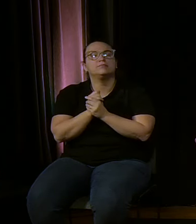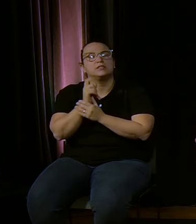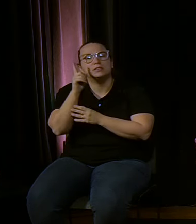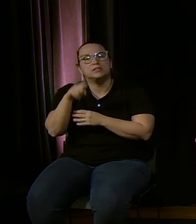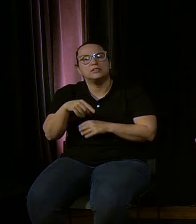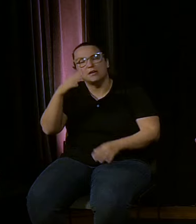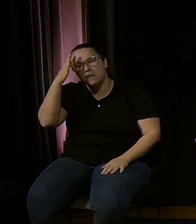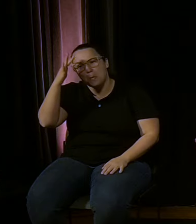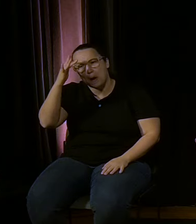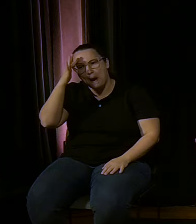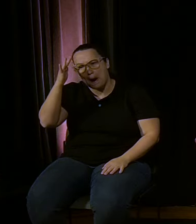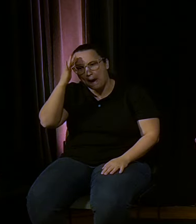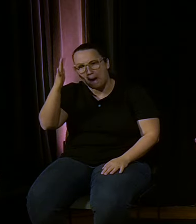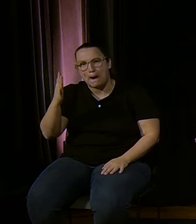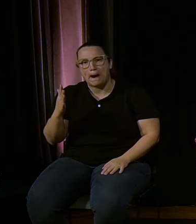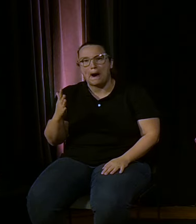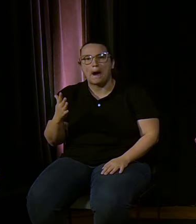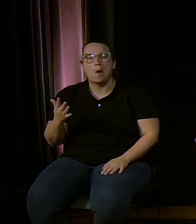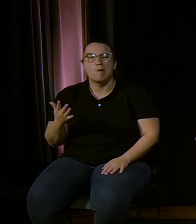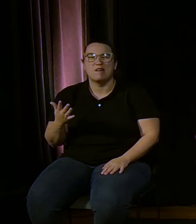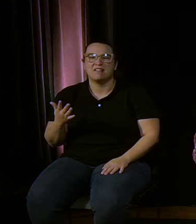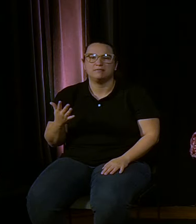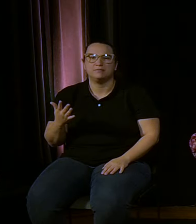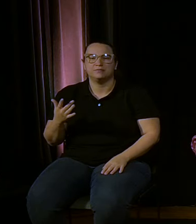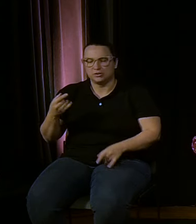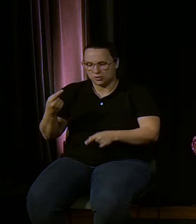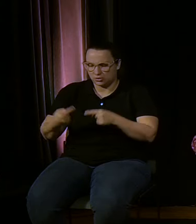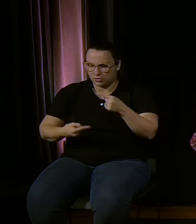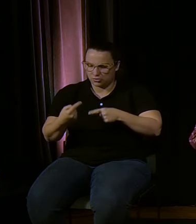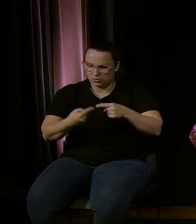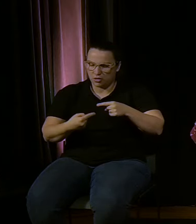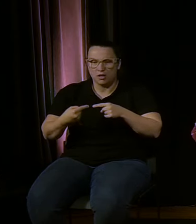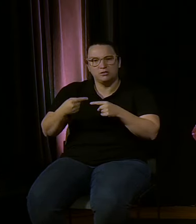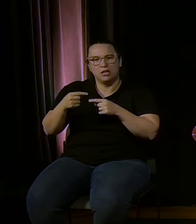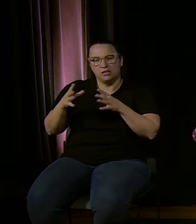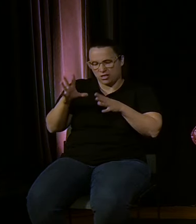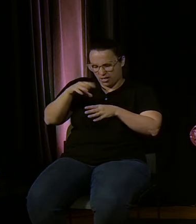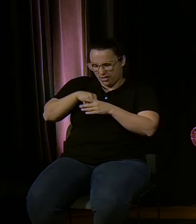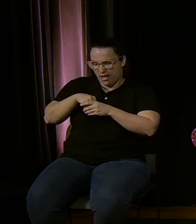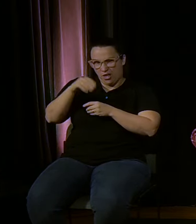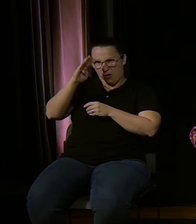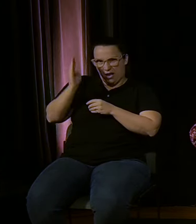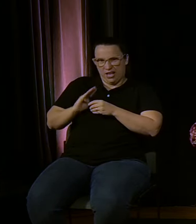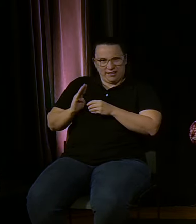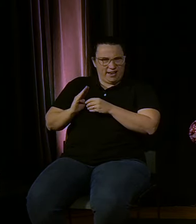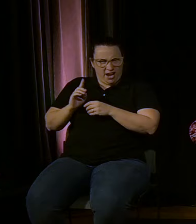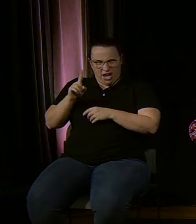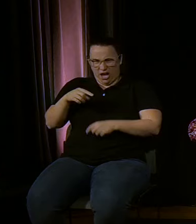realmente pensar de como essa discussão em torno da brasilidade ela não é nova.